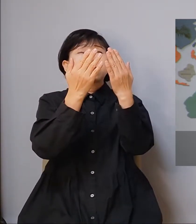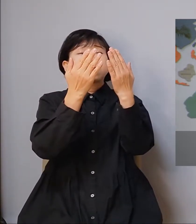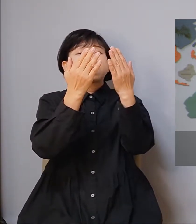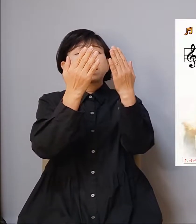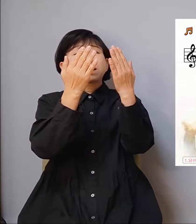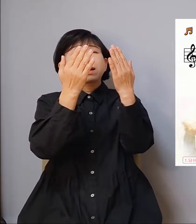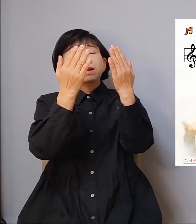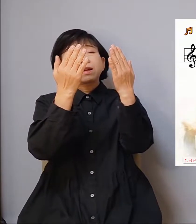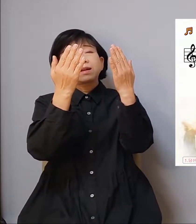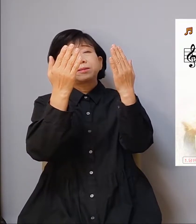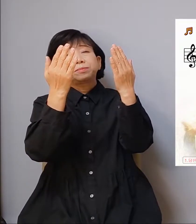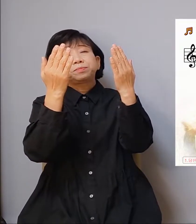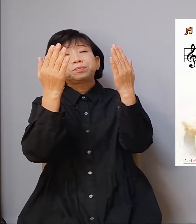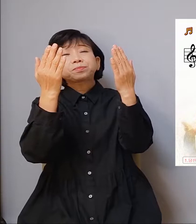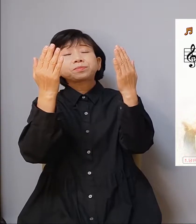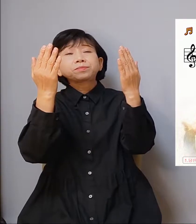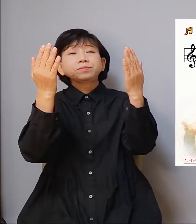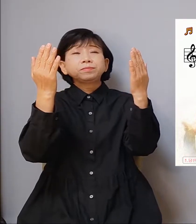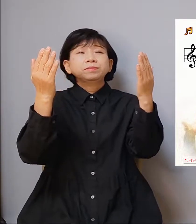예배합니다.